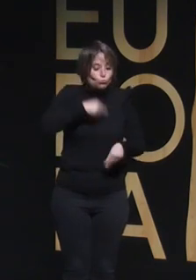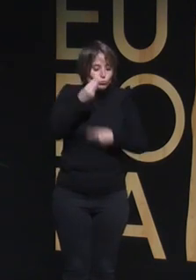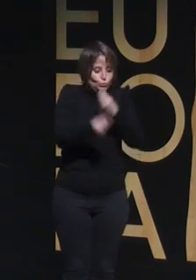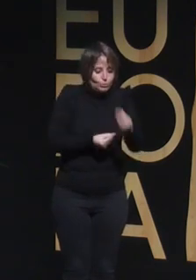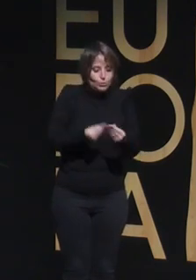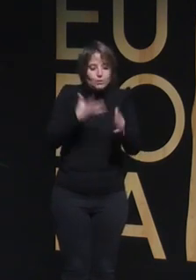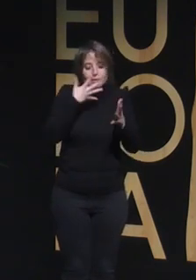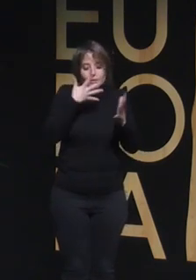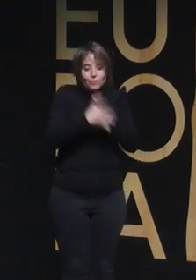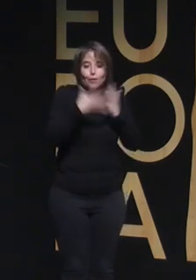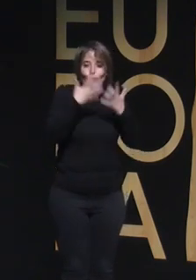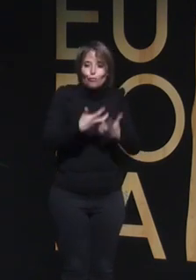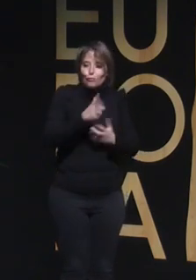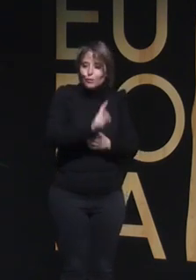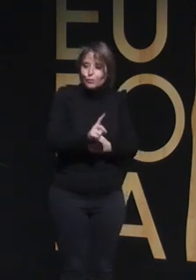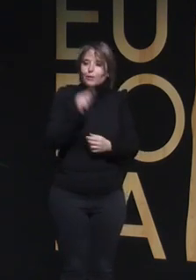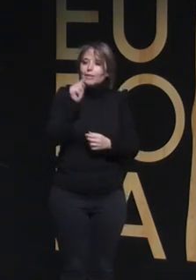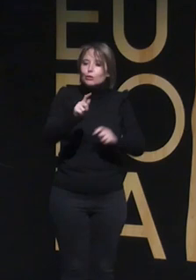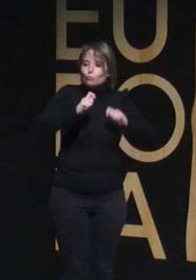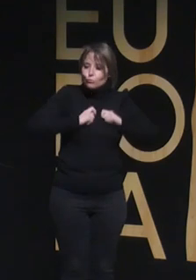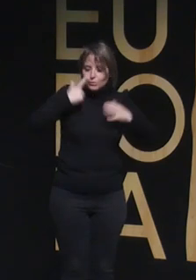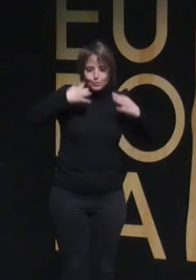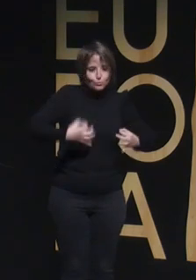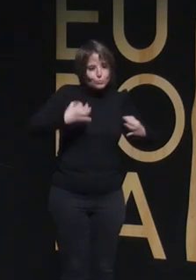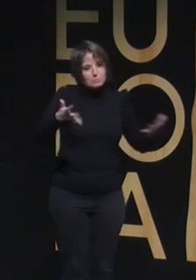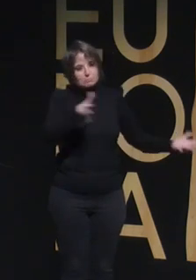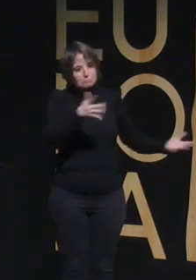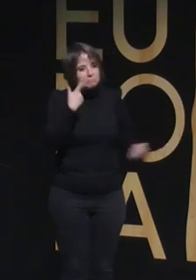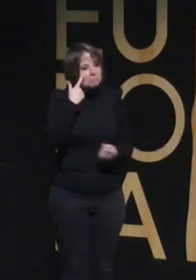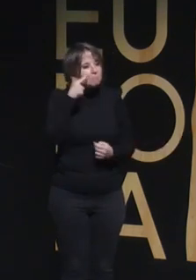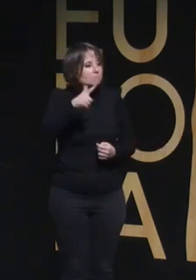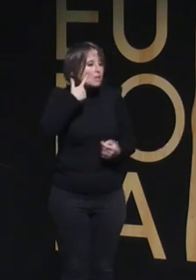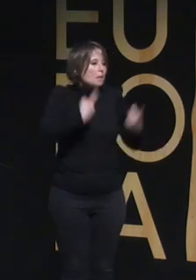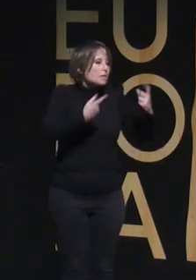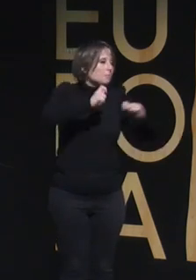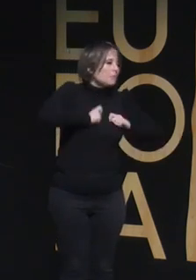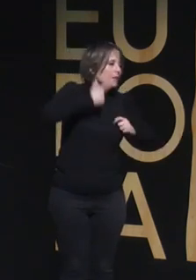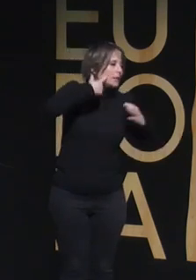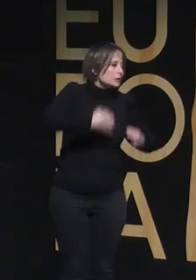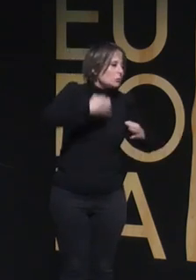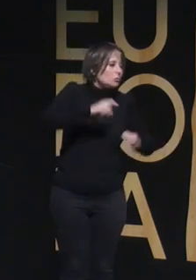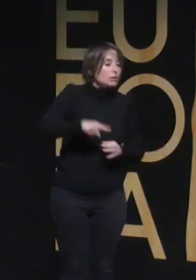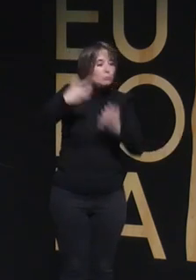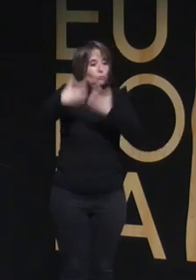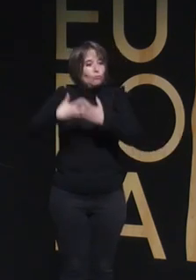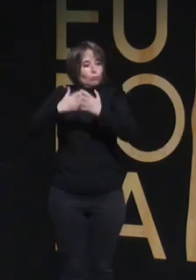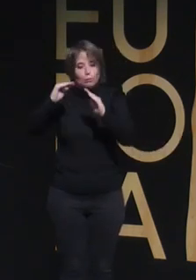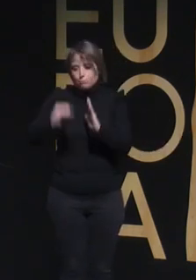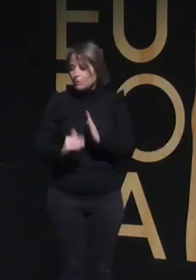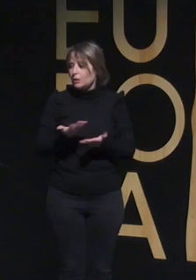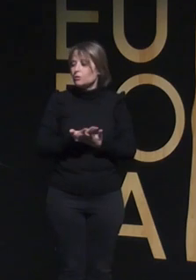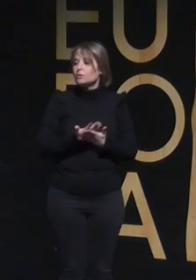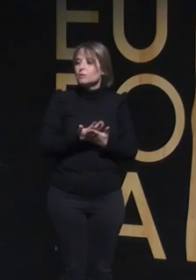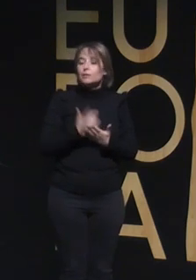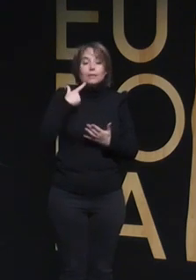está funcionando, ¿no? Es lo que nos da seguridad, de alguna manera. Entonces, a veces eso que nos da seguridad es lo que menos nos está funcionando. Y